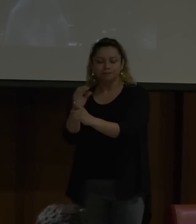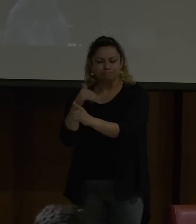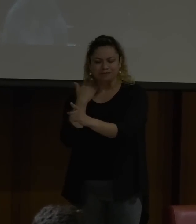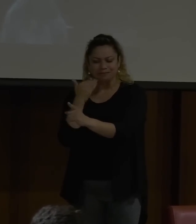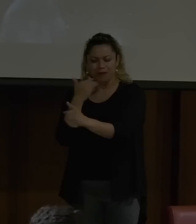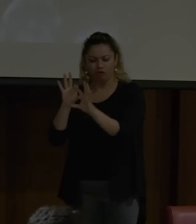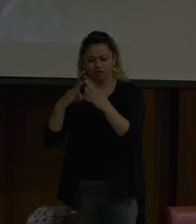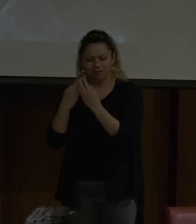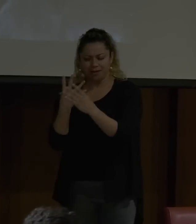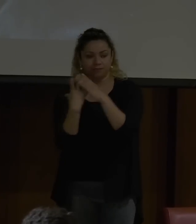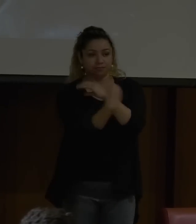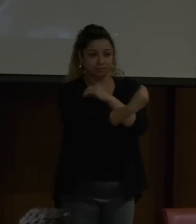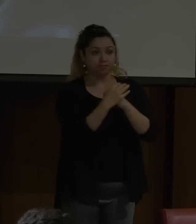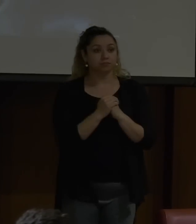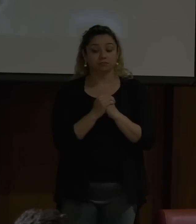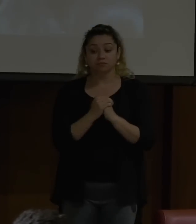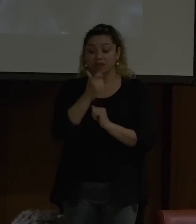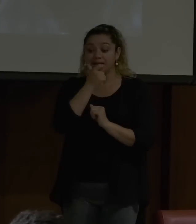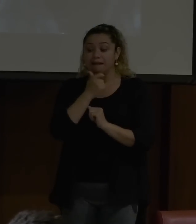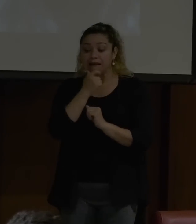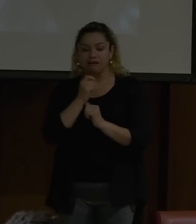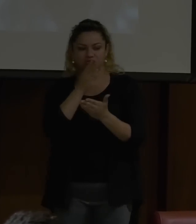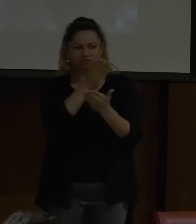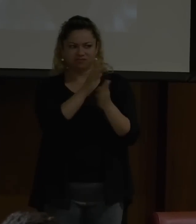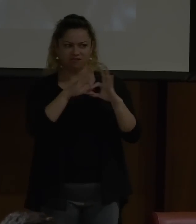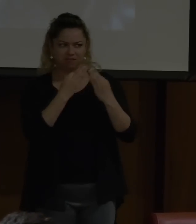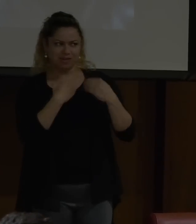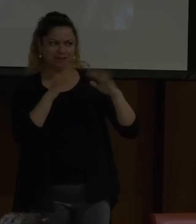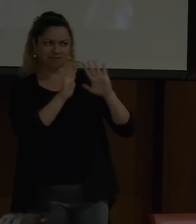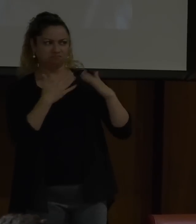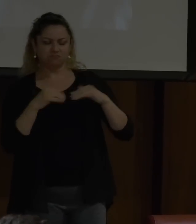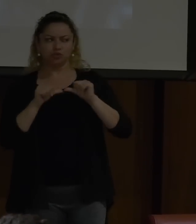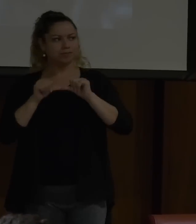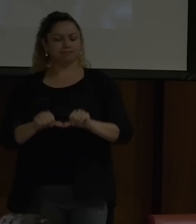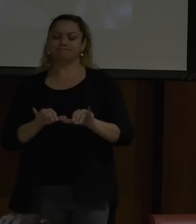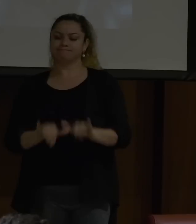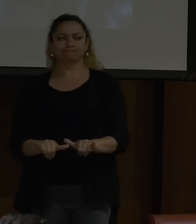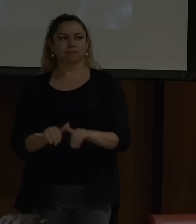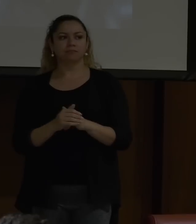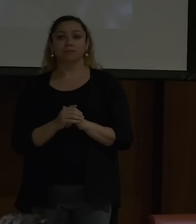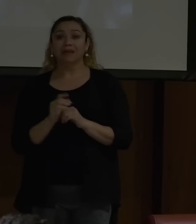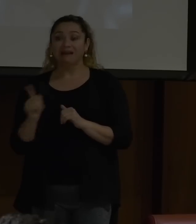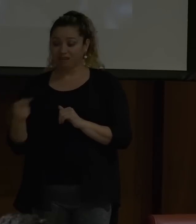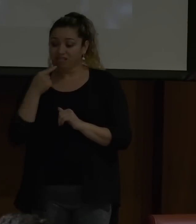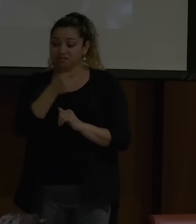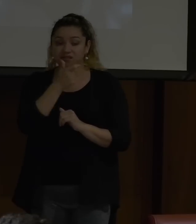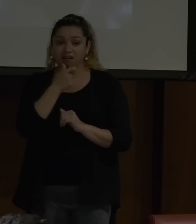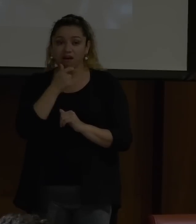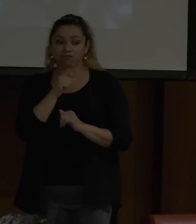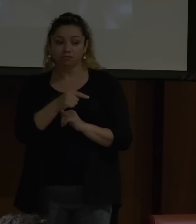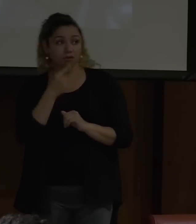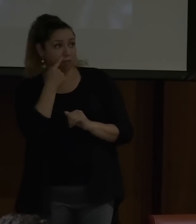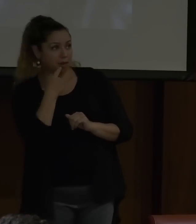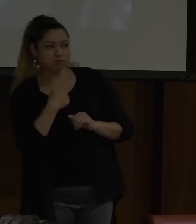su familia en Tocaimo, Leandro los visitó para despedirse. Comillas, yo me quedo. Fue la frase seca y cortante que le